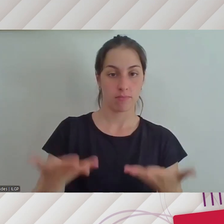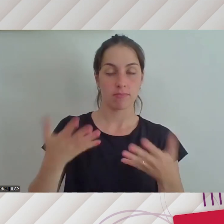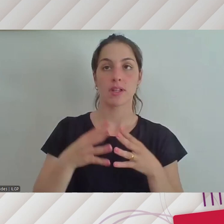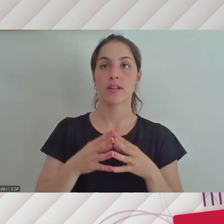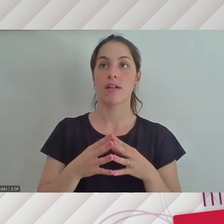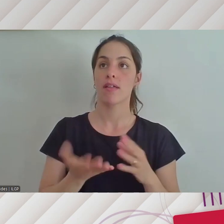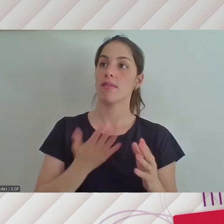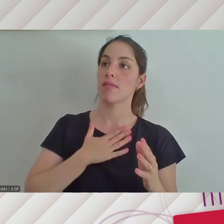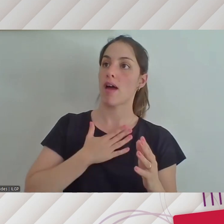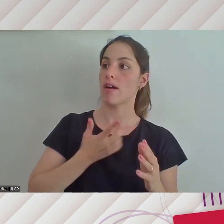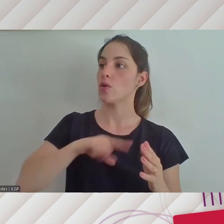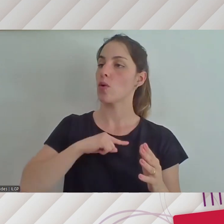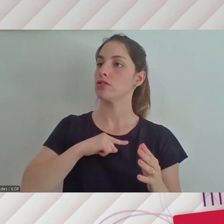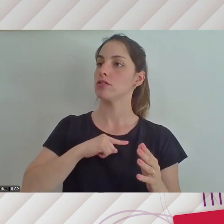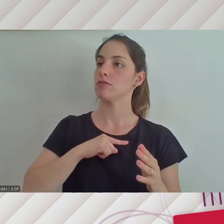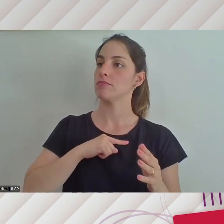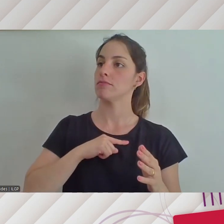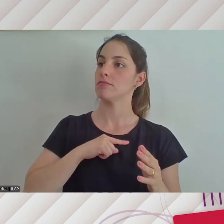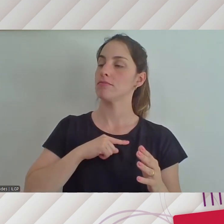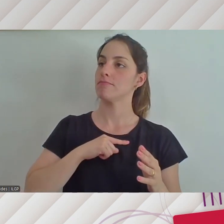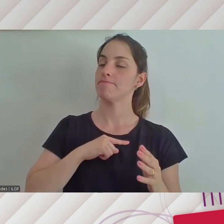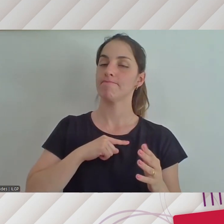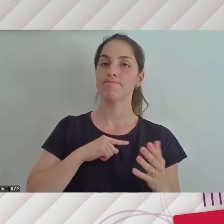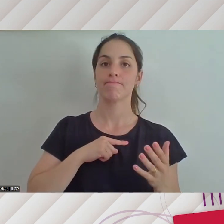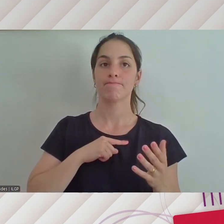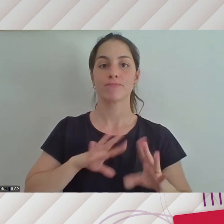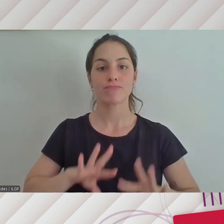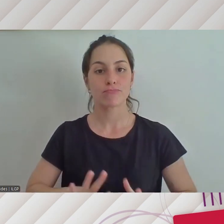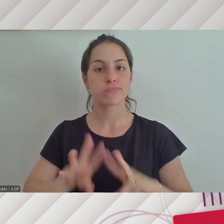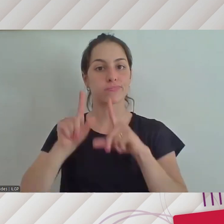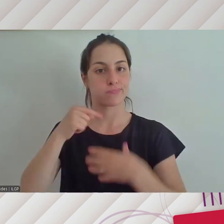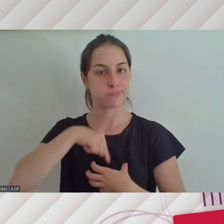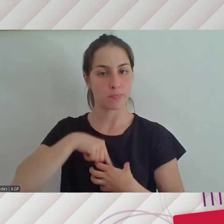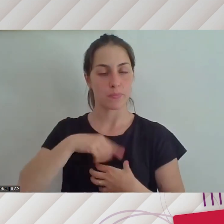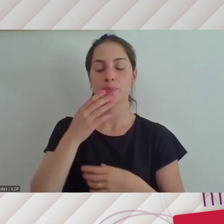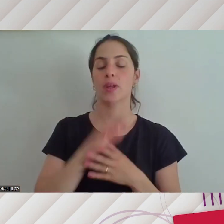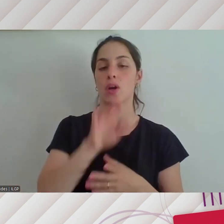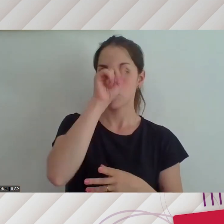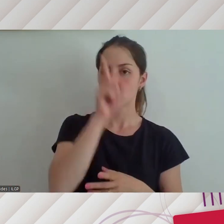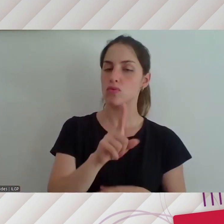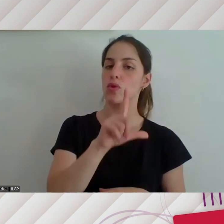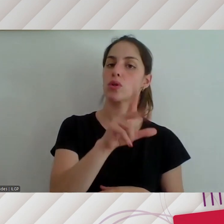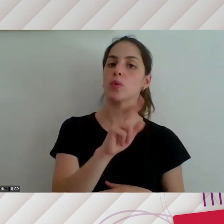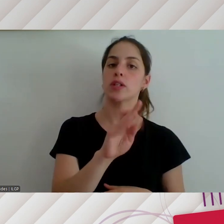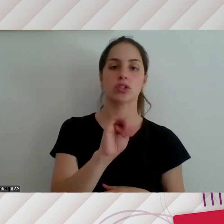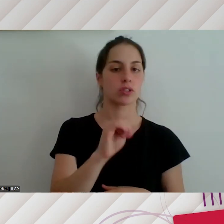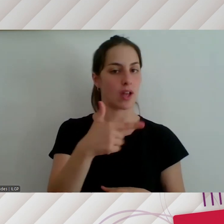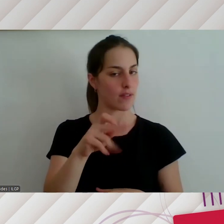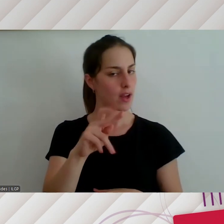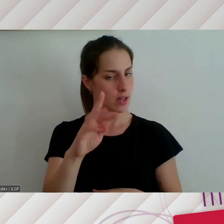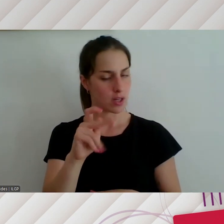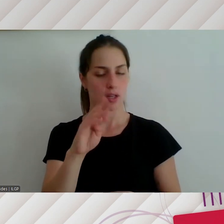faz mover, talvez. Ele foi referido pelo professor Valadares Tavares e é um ponto de continuidade que